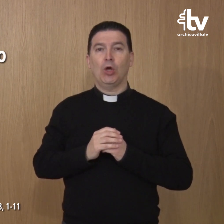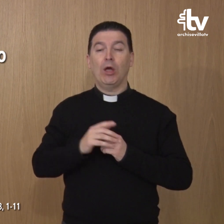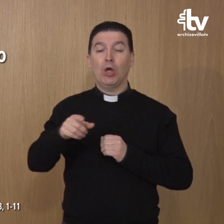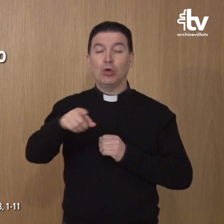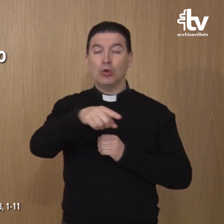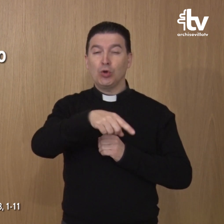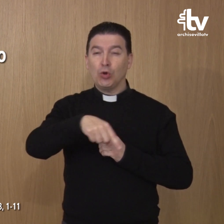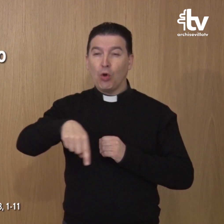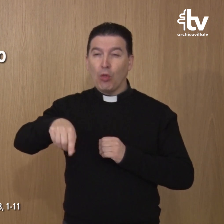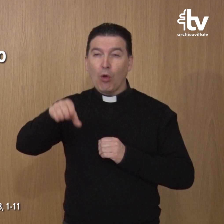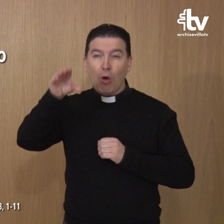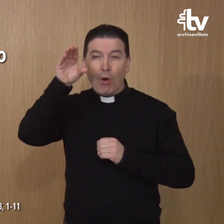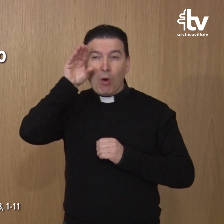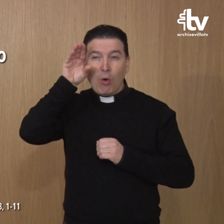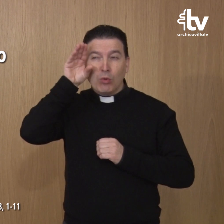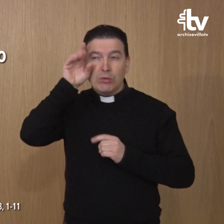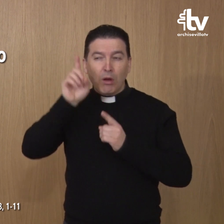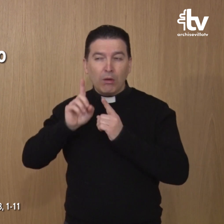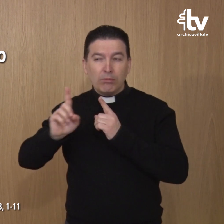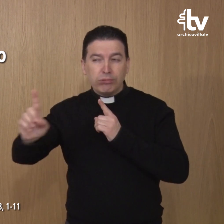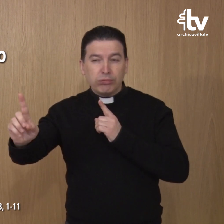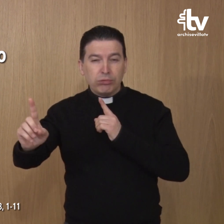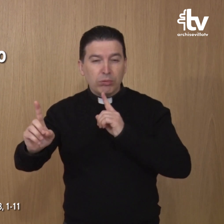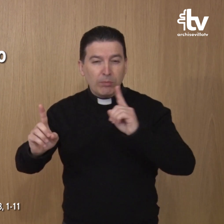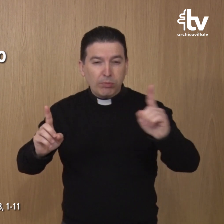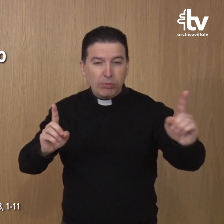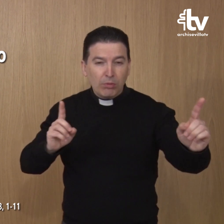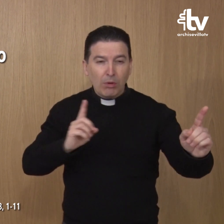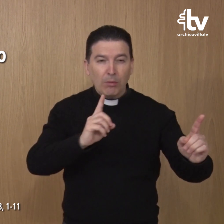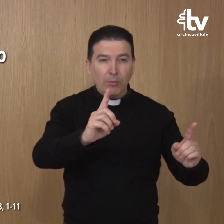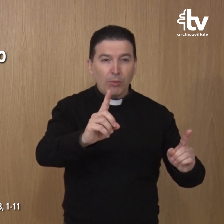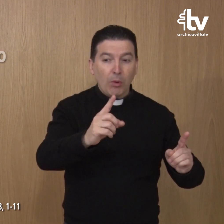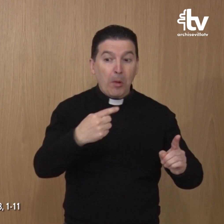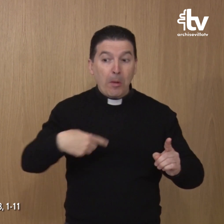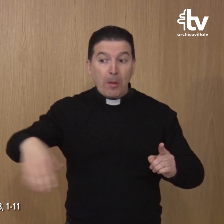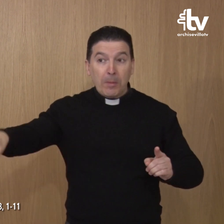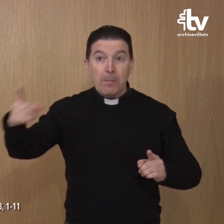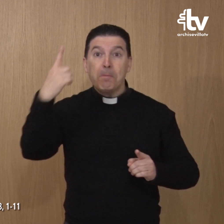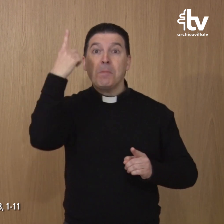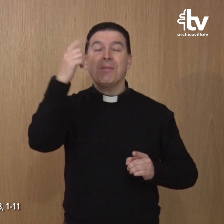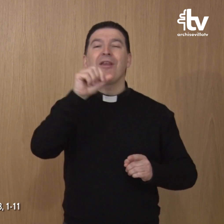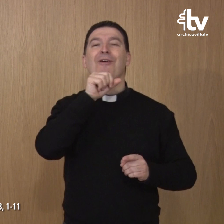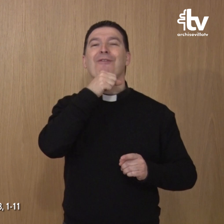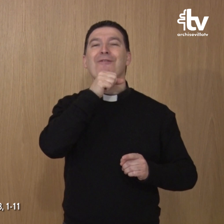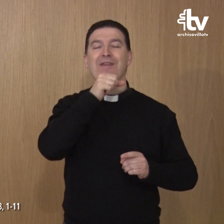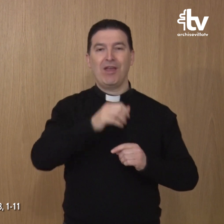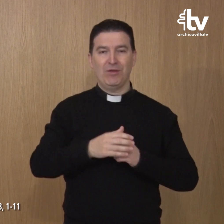Ellos, al oírlo, se fueron escabullendo uno a uno, empezando por los más viejos.